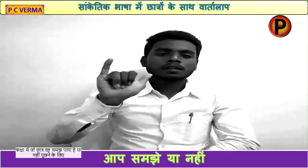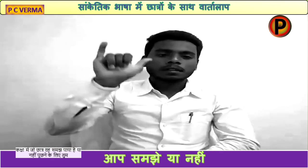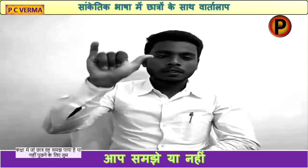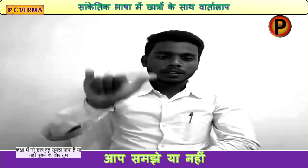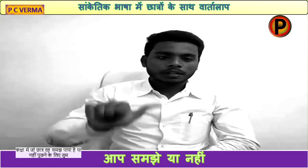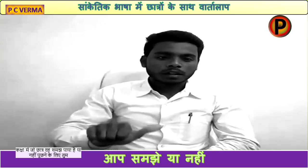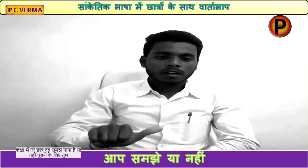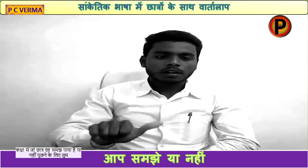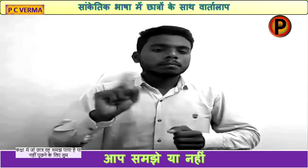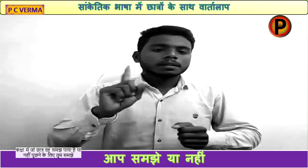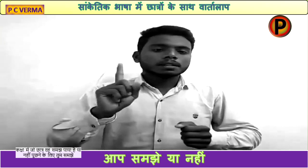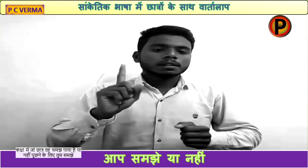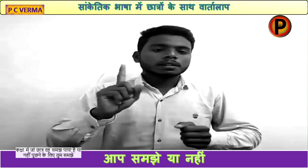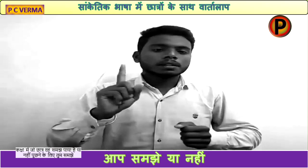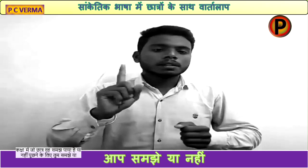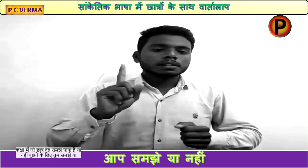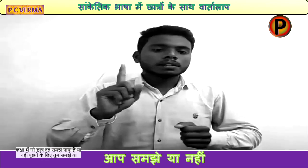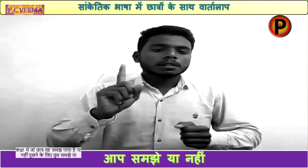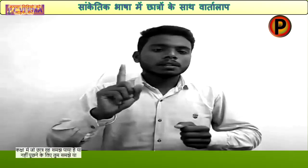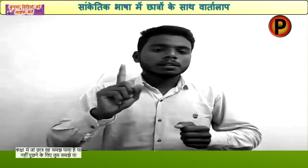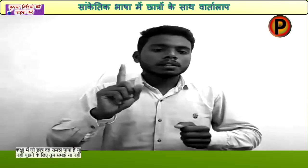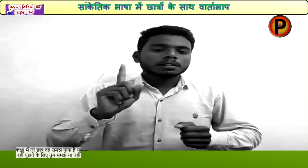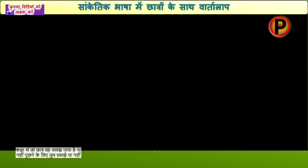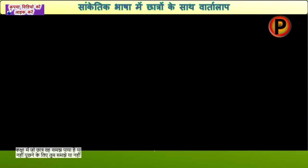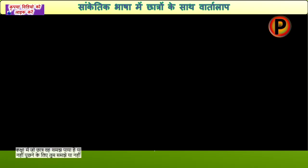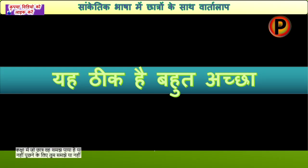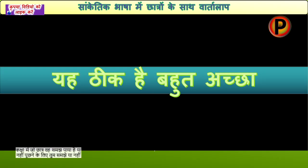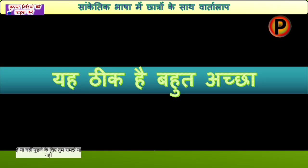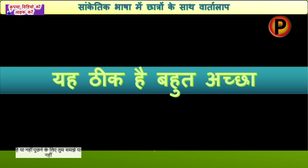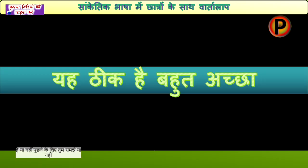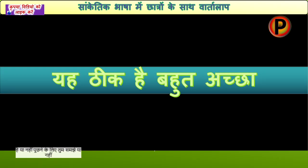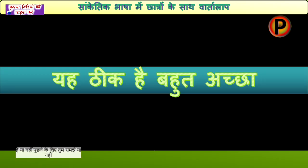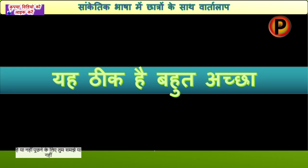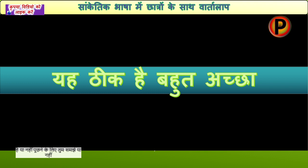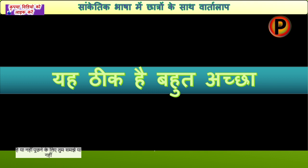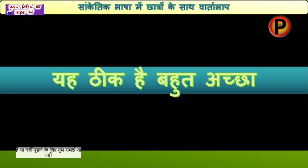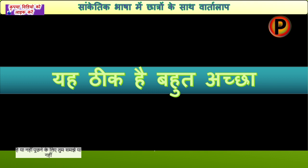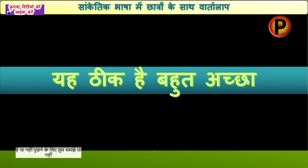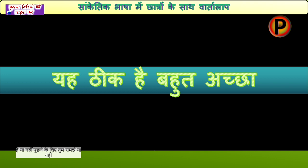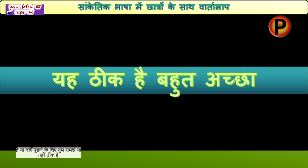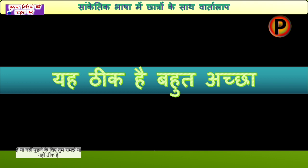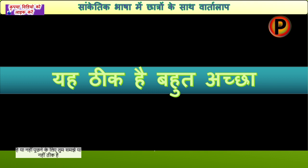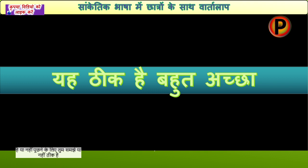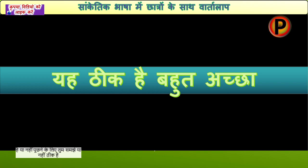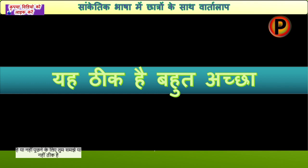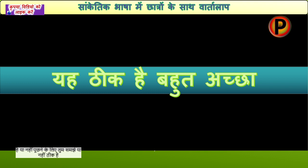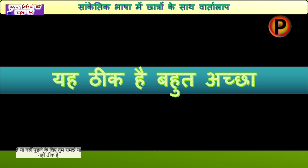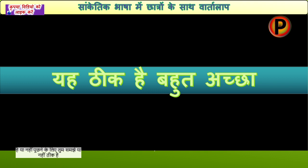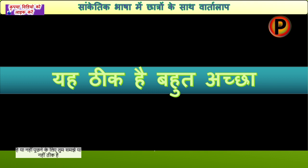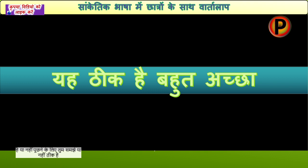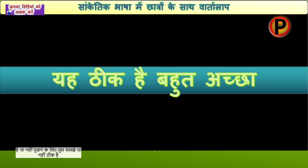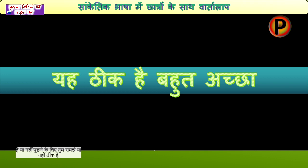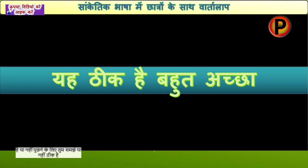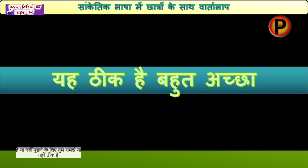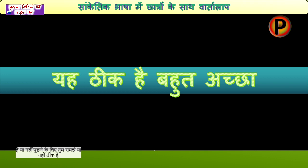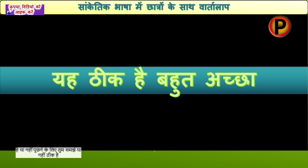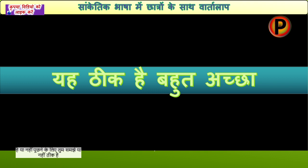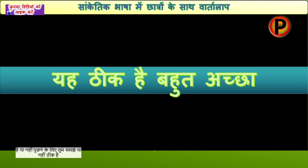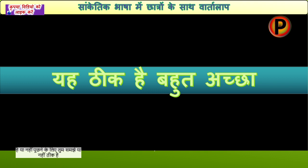समझे या नहीं, ये आप देख सकते हैं। इसी प्रकार यह ठीक है, बहुत अच्छा, ये कहना है। यदि बच्चे ने